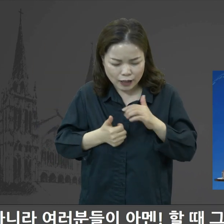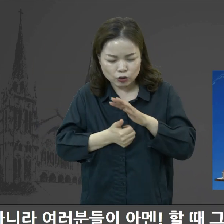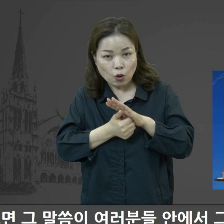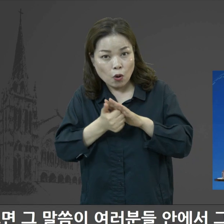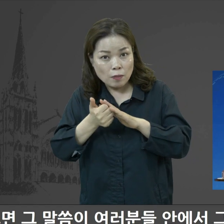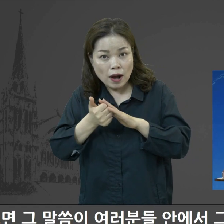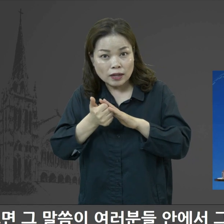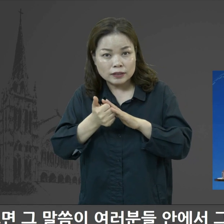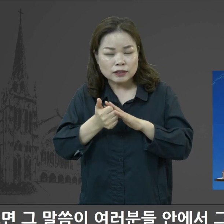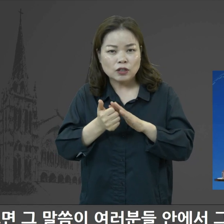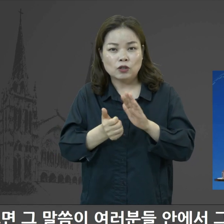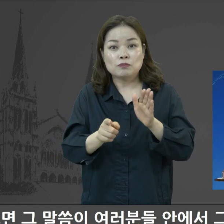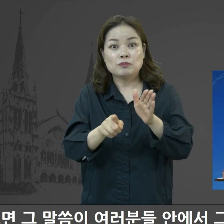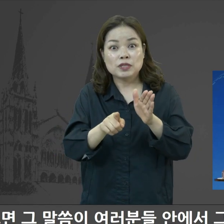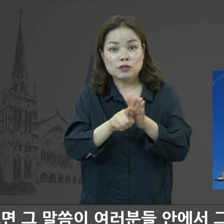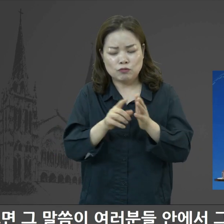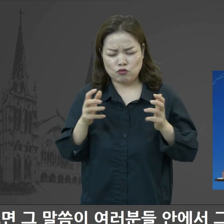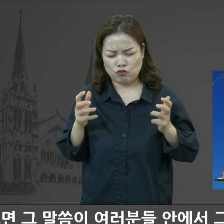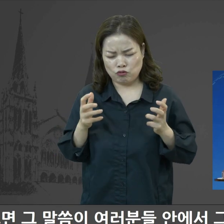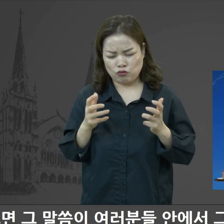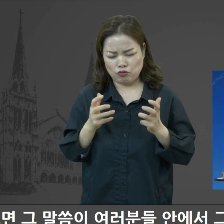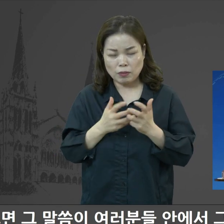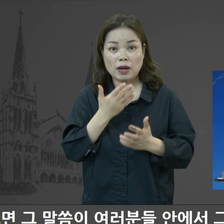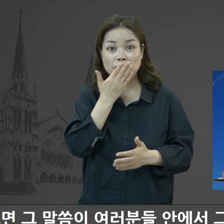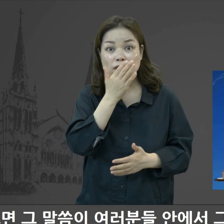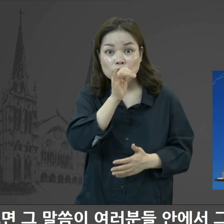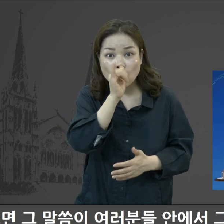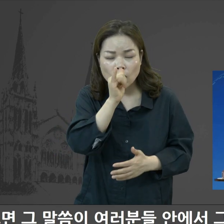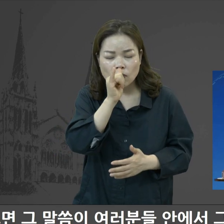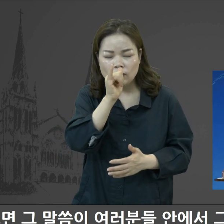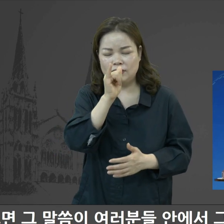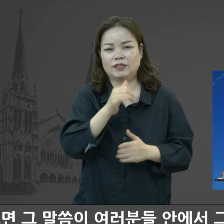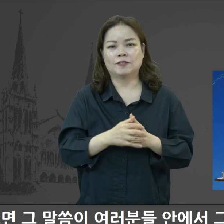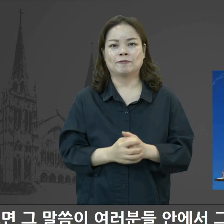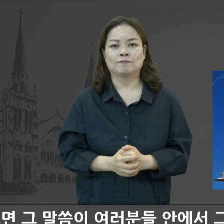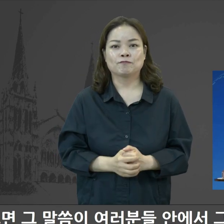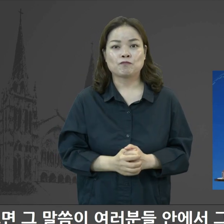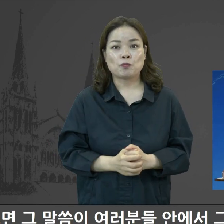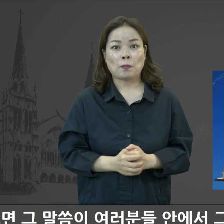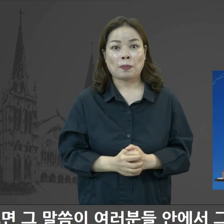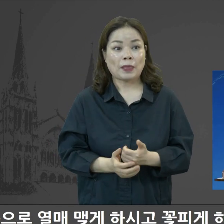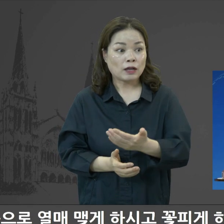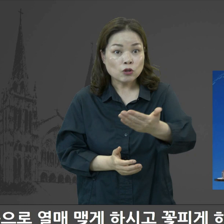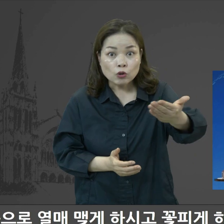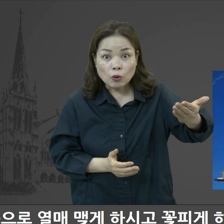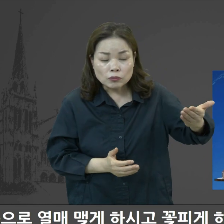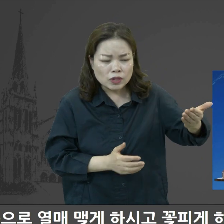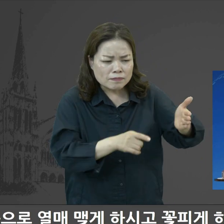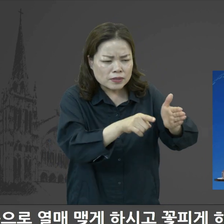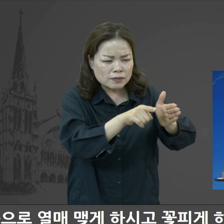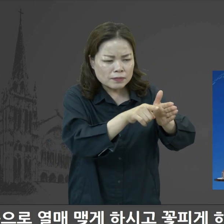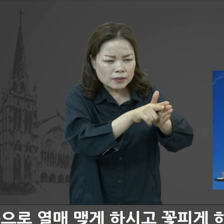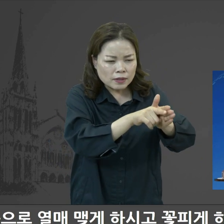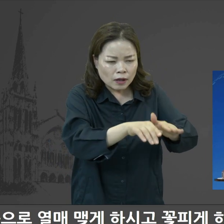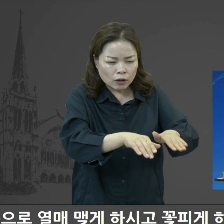소망과 희망과 믿음으로 열매 맺게 하시고 꽃피게 하시는 거예요. 그리고 여러분들의 믿음이 자꾸 성장해요.